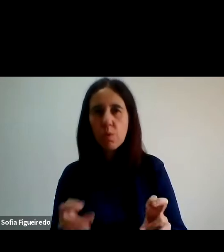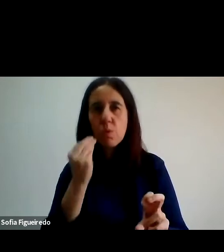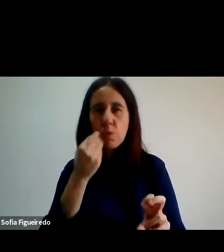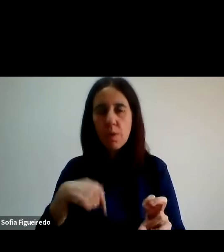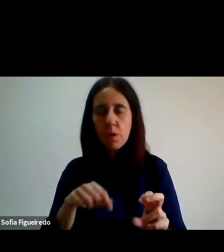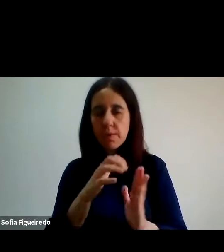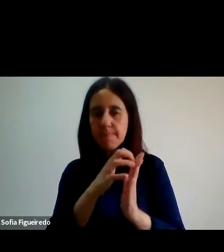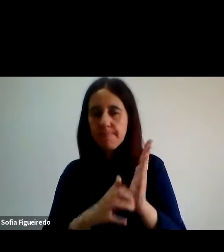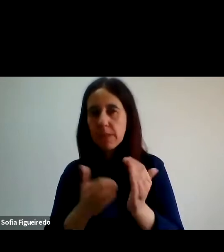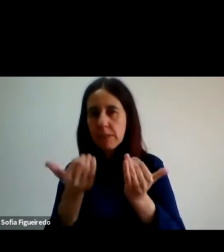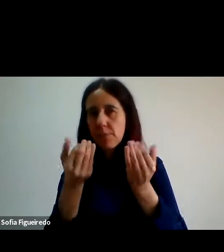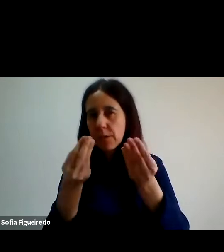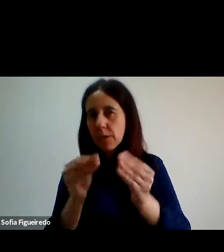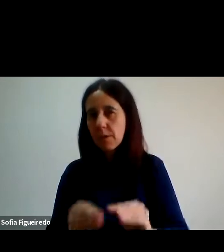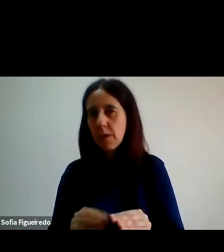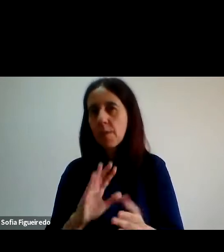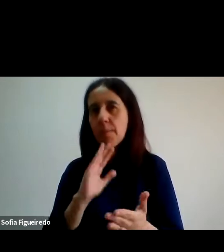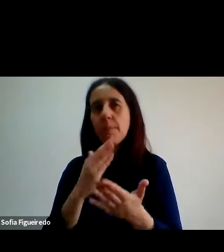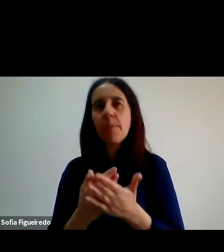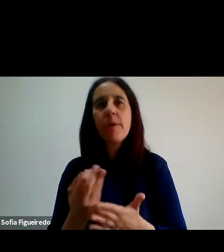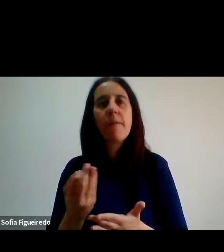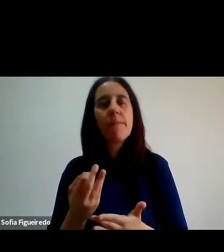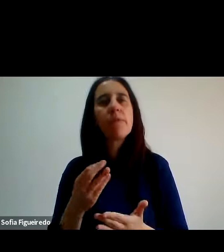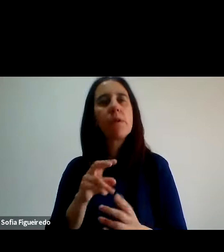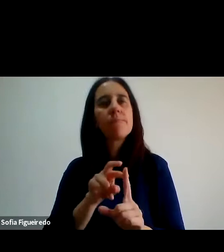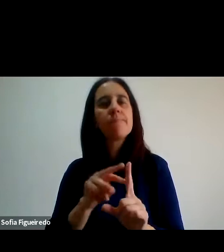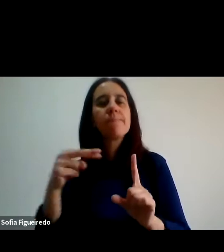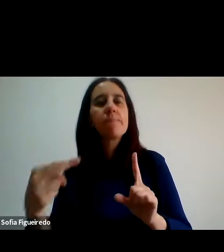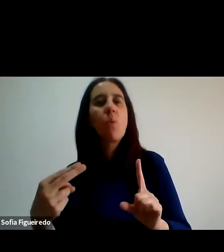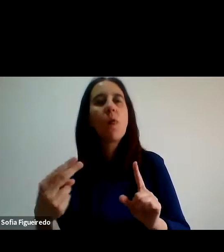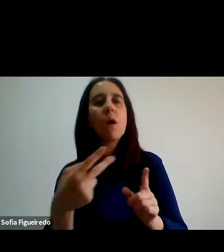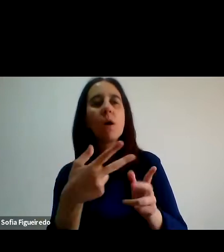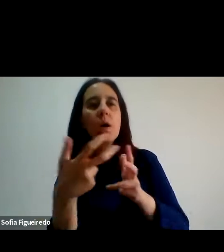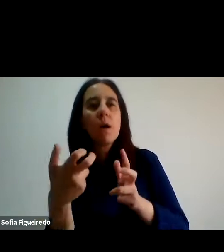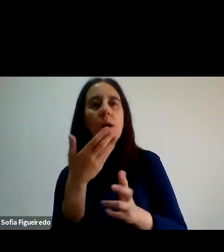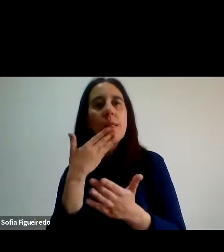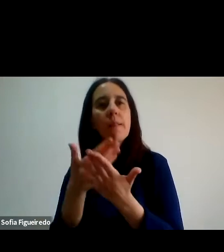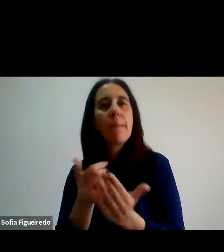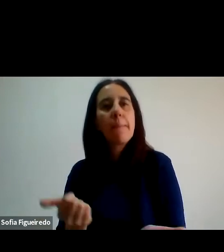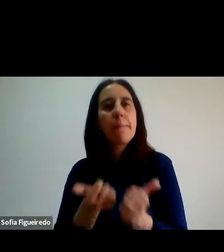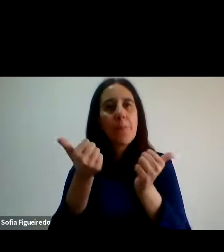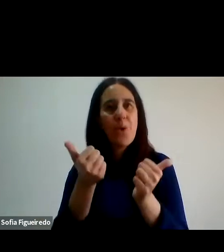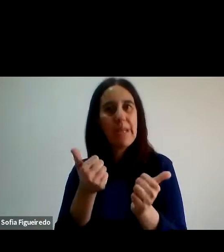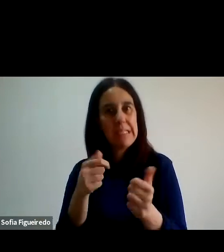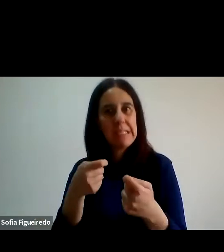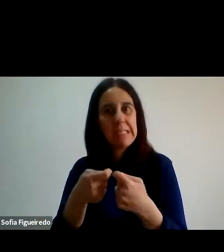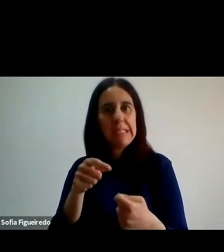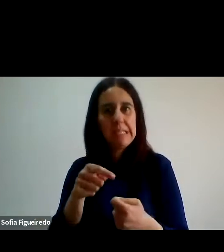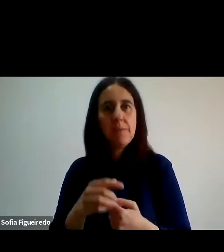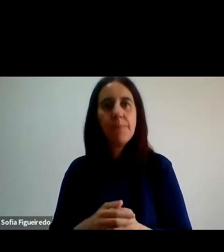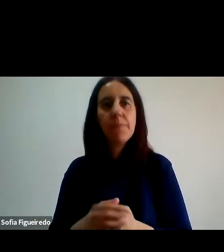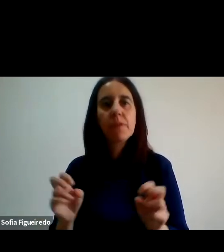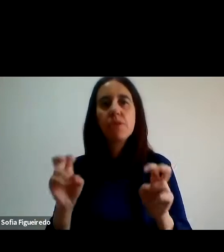a informação para precisamente nos pormos do ponto de vista de cidadão e servi-lo melhor nesse contexto. Chama-se